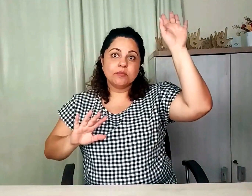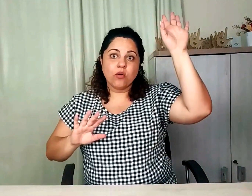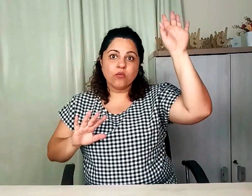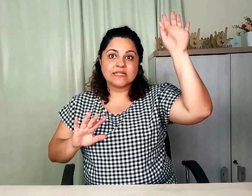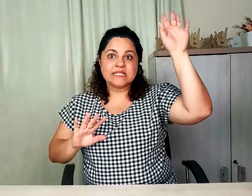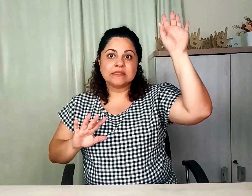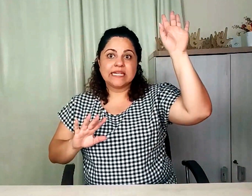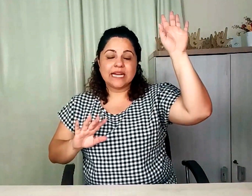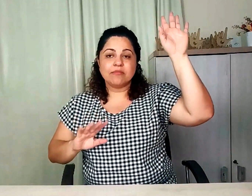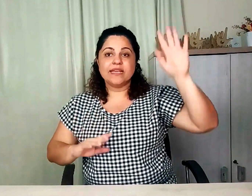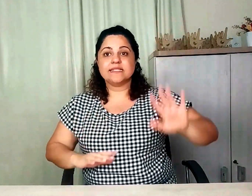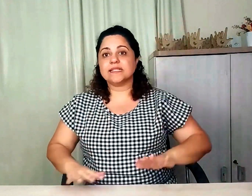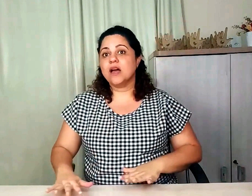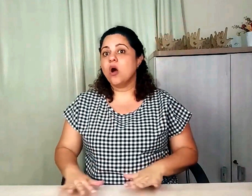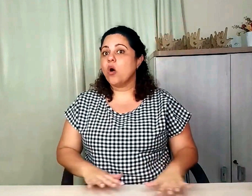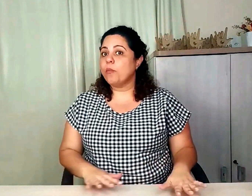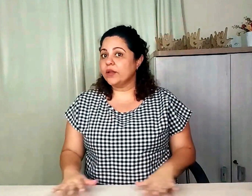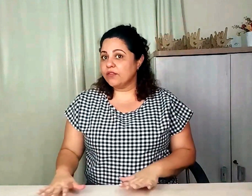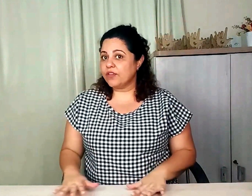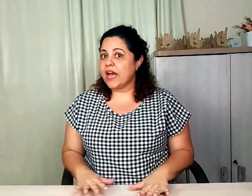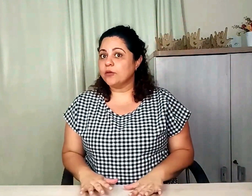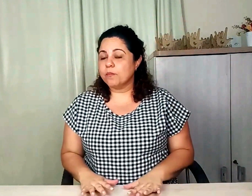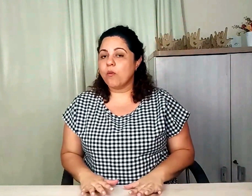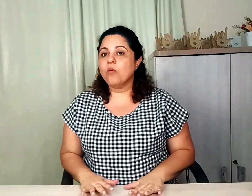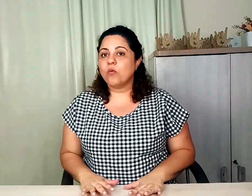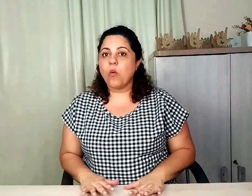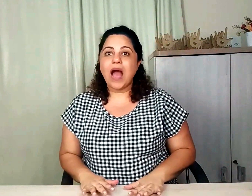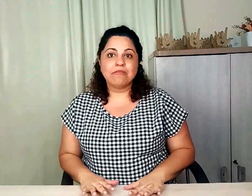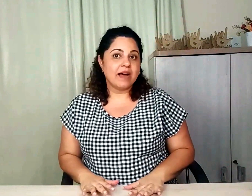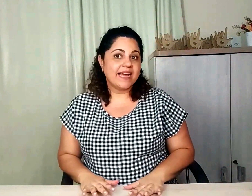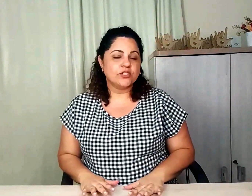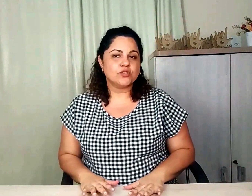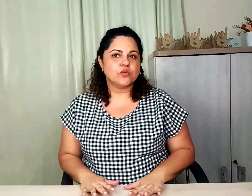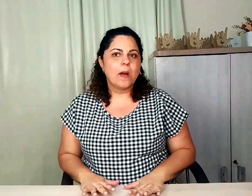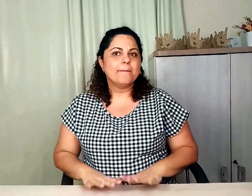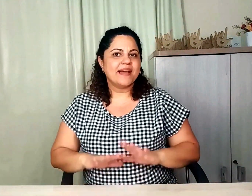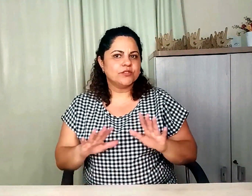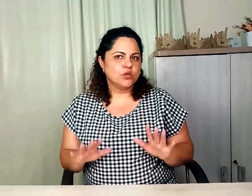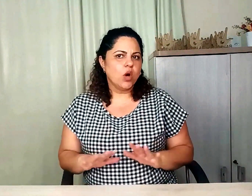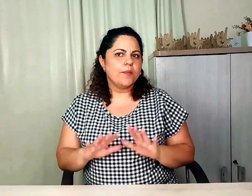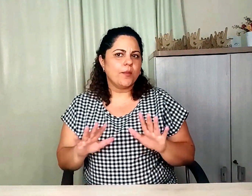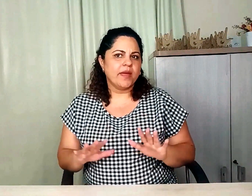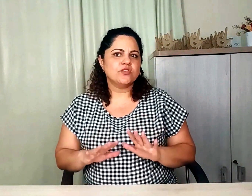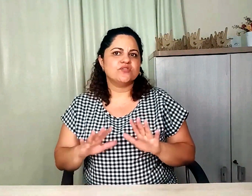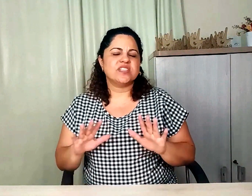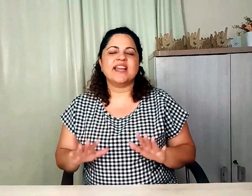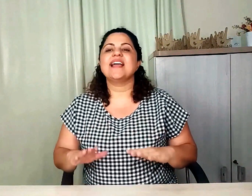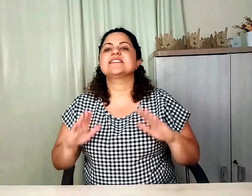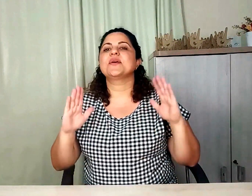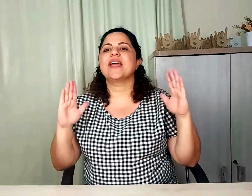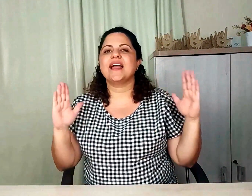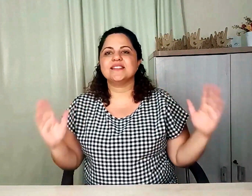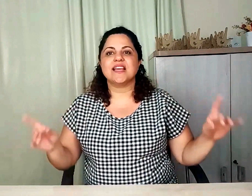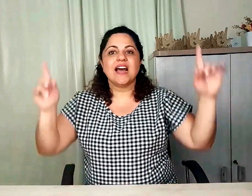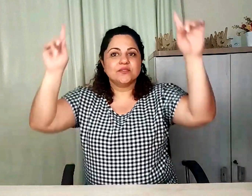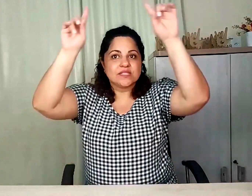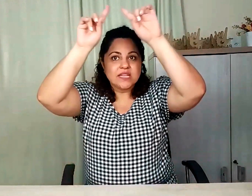pouco acima da cabeça ou podem ficar um pouco abaixo, mas normalmente os sinais são realizados